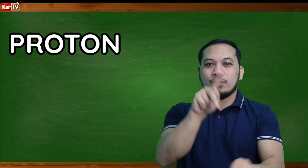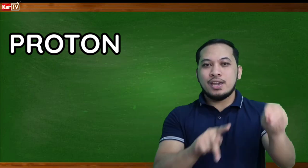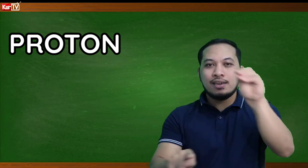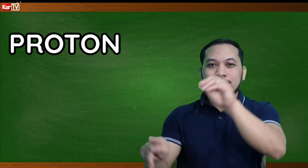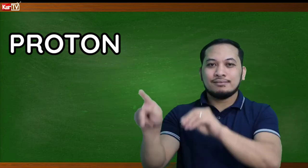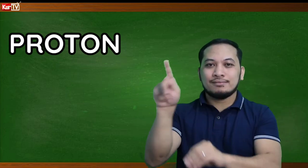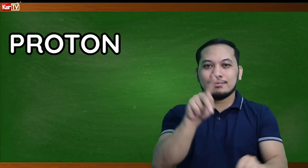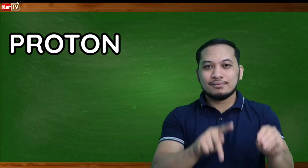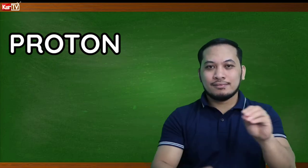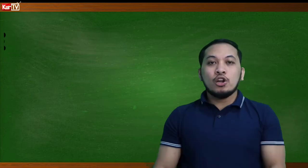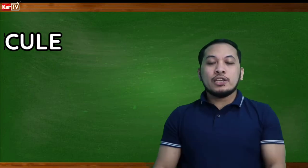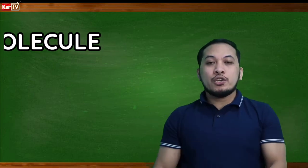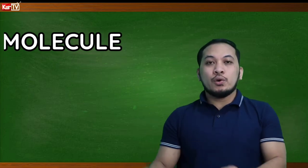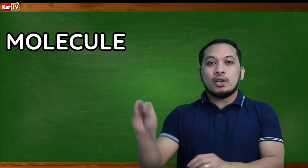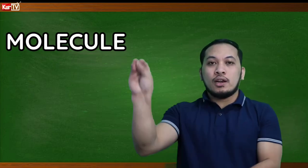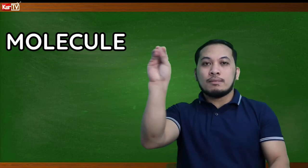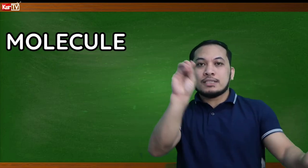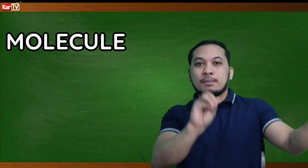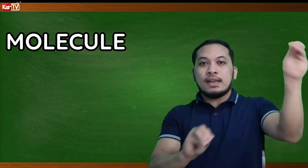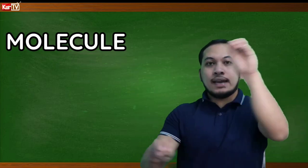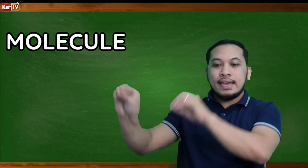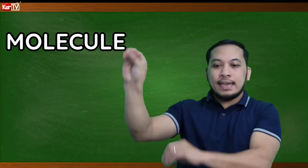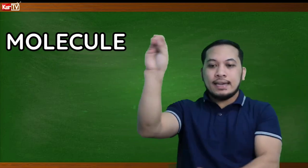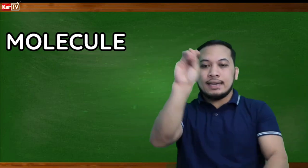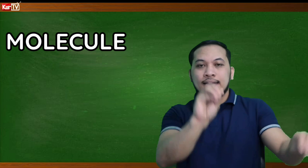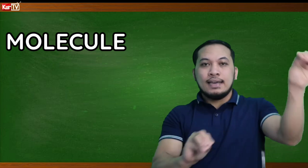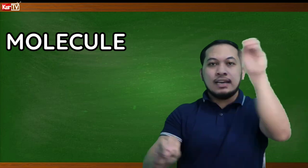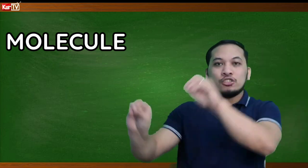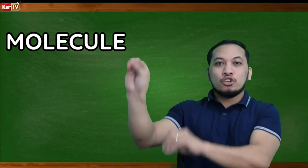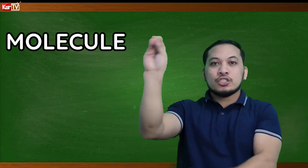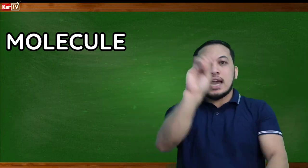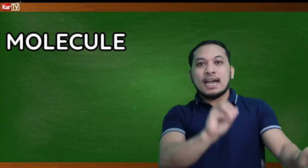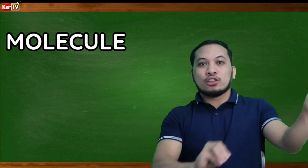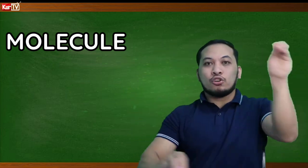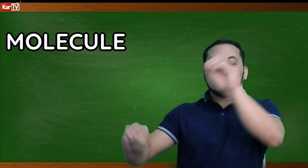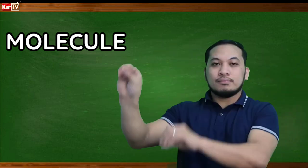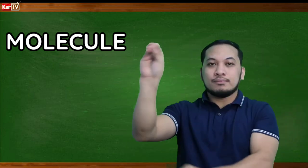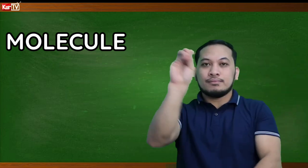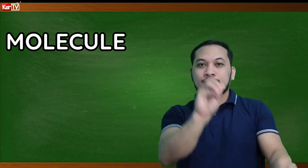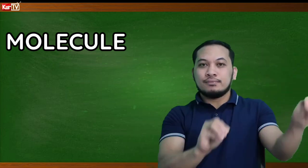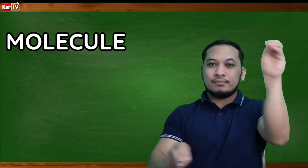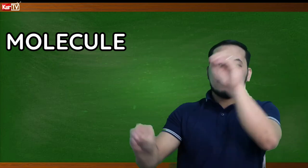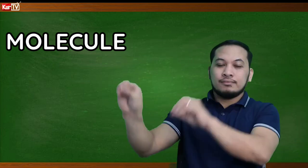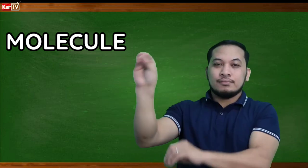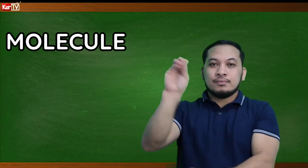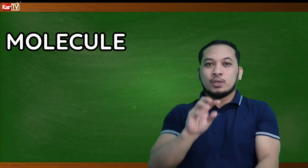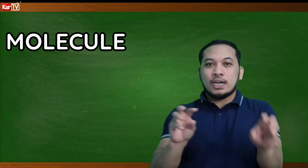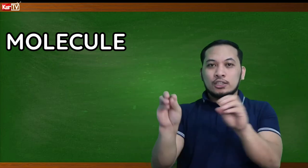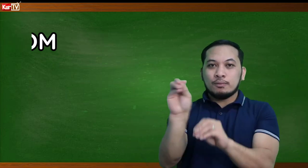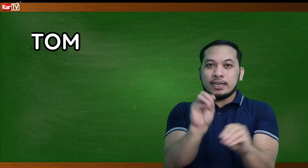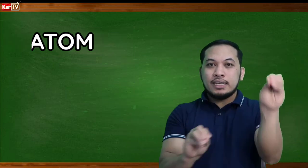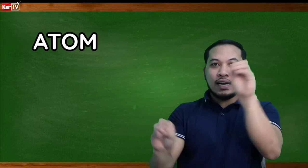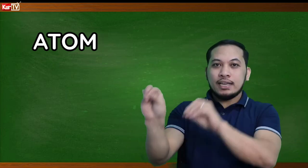Okay? Molecule. Mas malaki doon sa atom. Yung atom kanina,